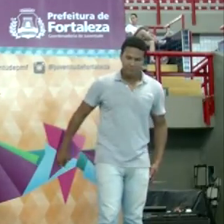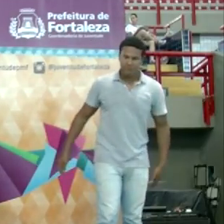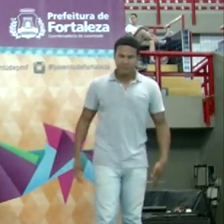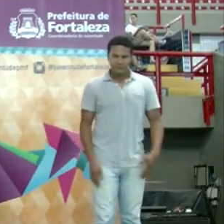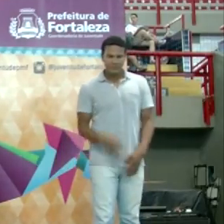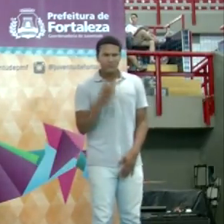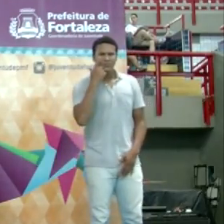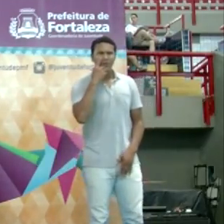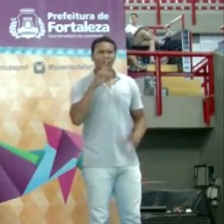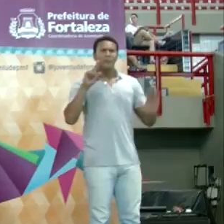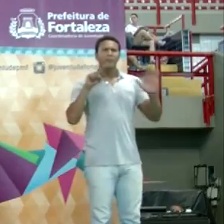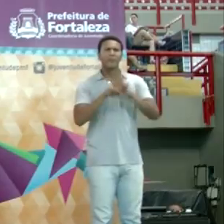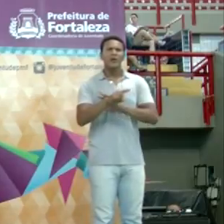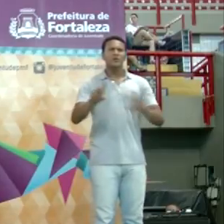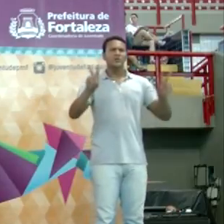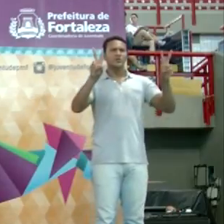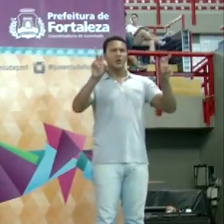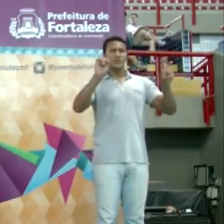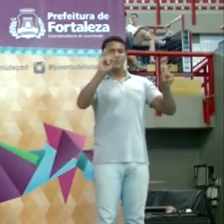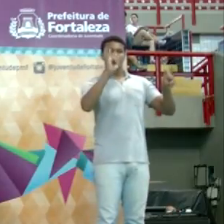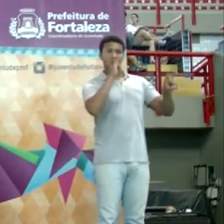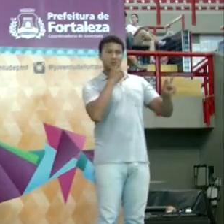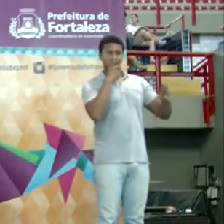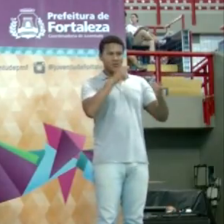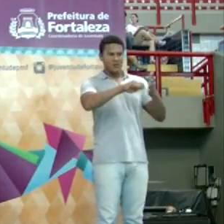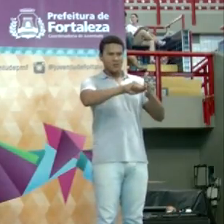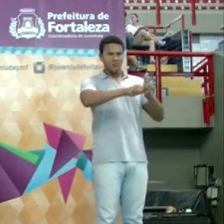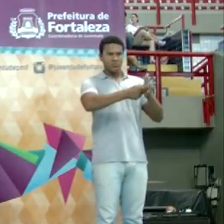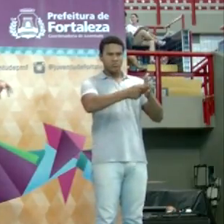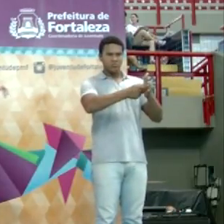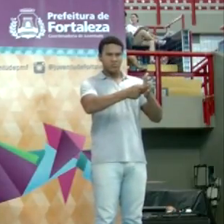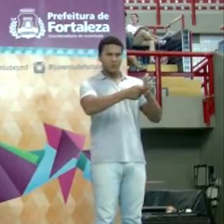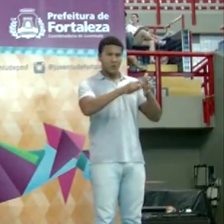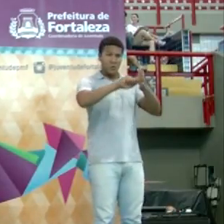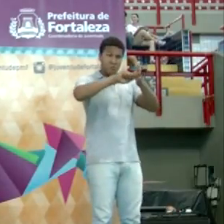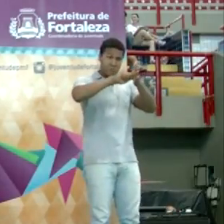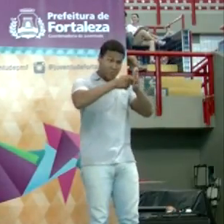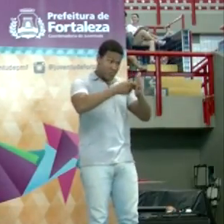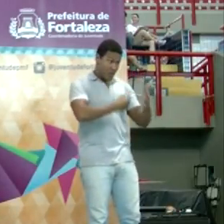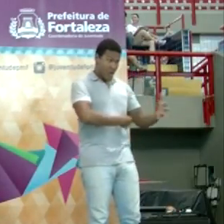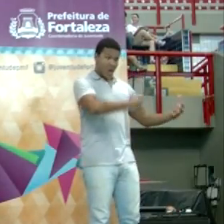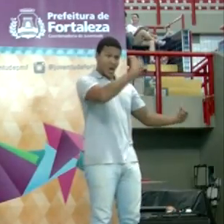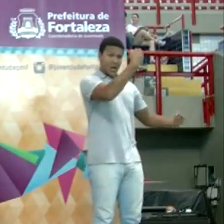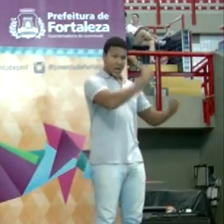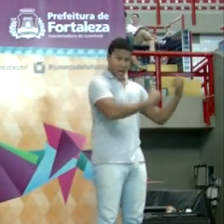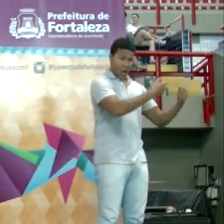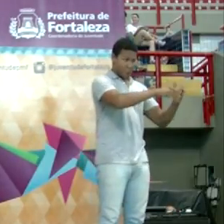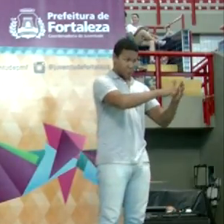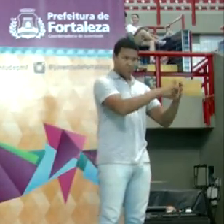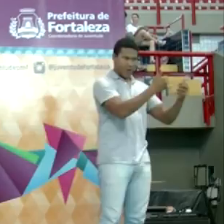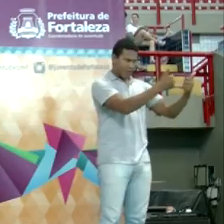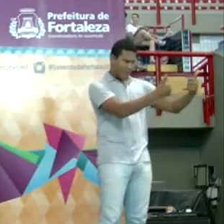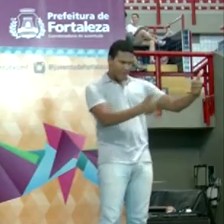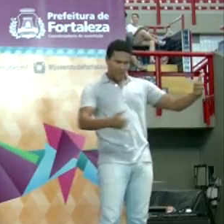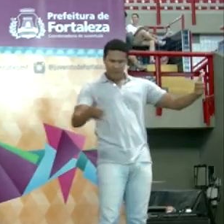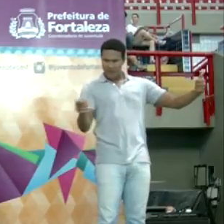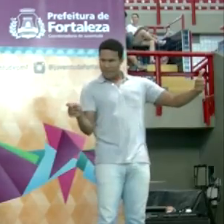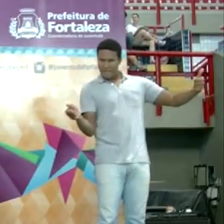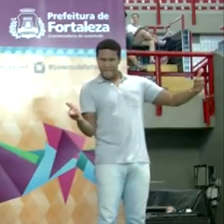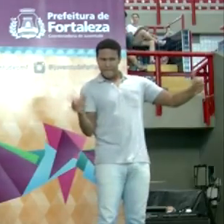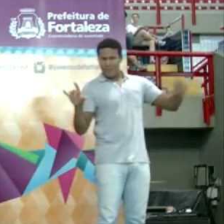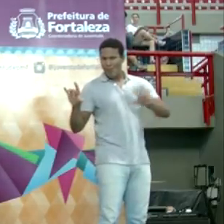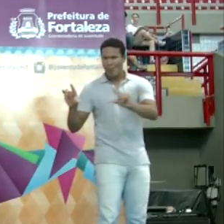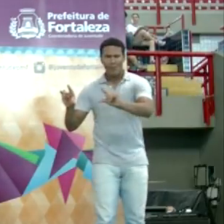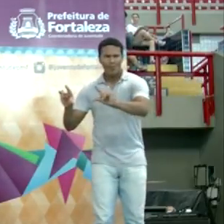aqui sobre se eu ligar um carro no outro carro através de um fio. Através de um fio. Professor, essa força